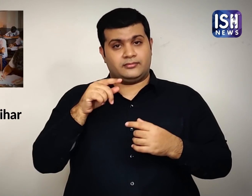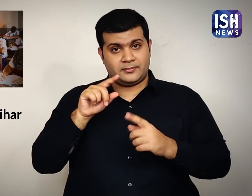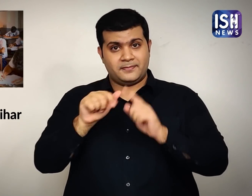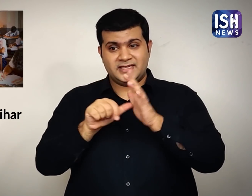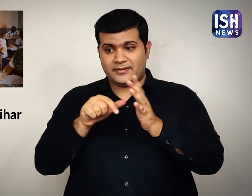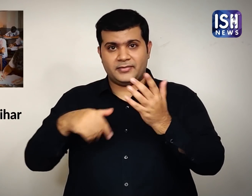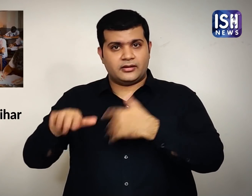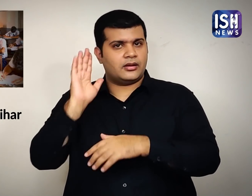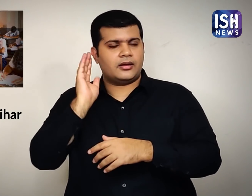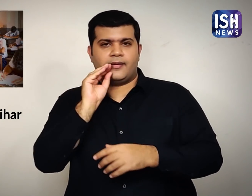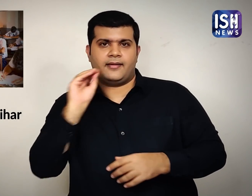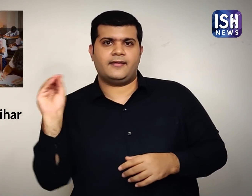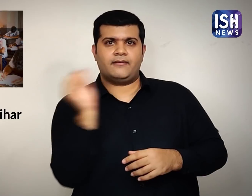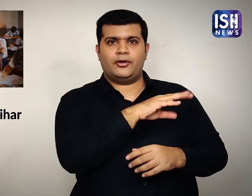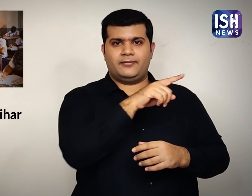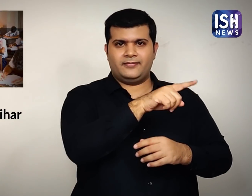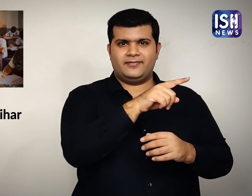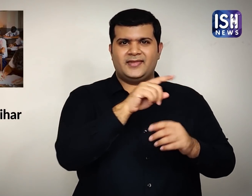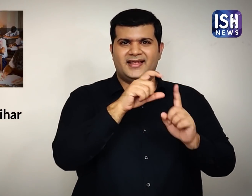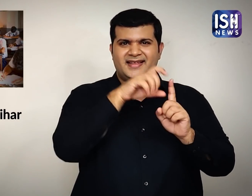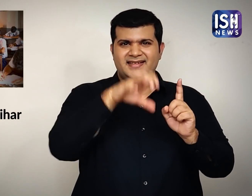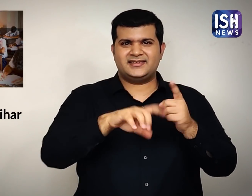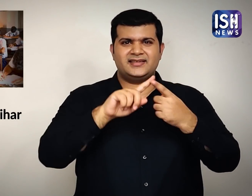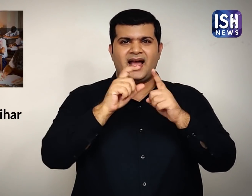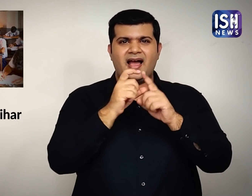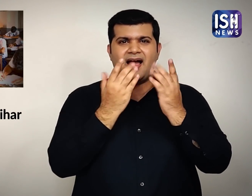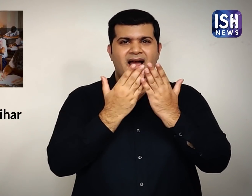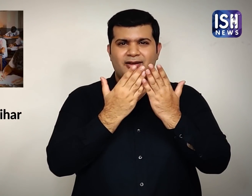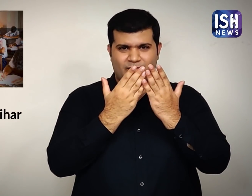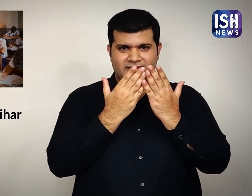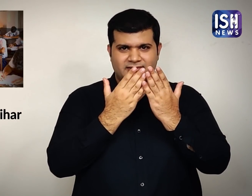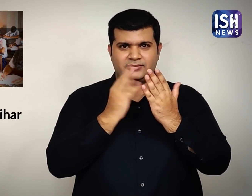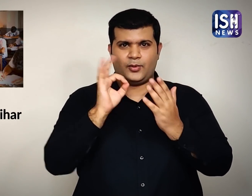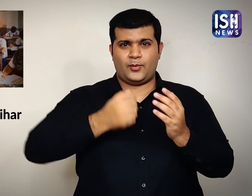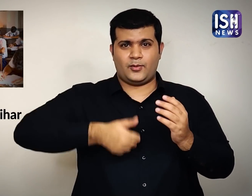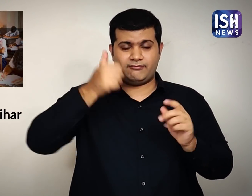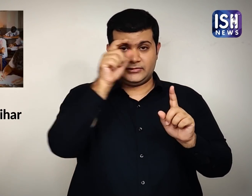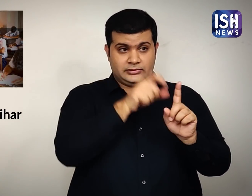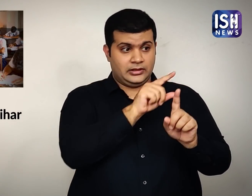इसके बाद प्रतनाचारिय ने अजय कुमार सिंग को सूचित किया जो जिला शिक्षा अधिकारी है